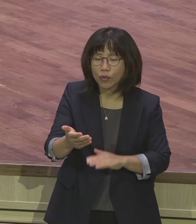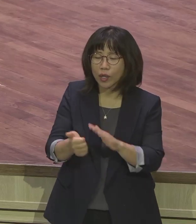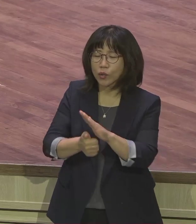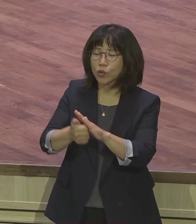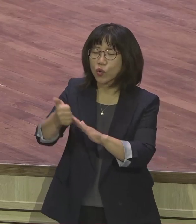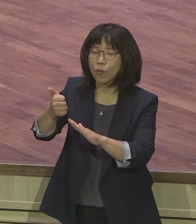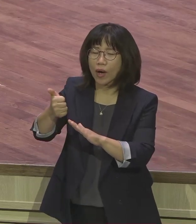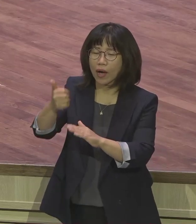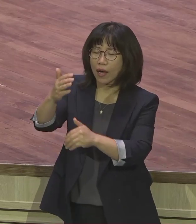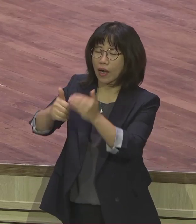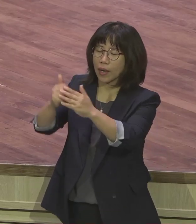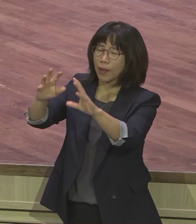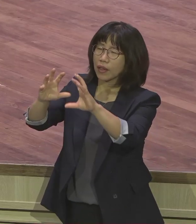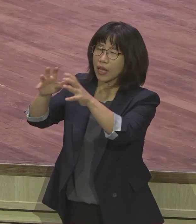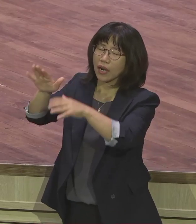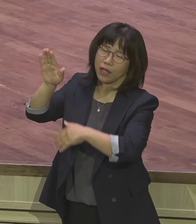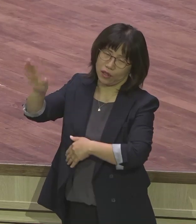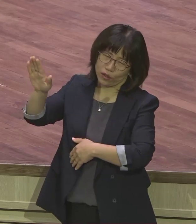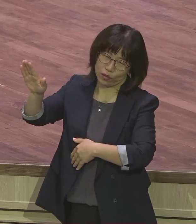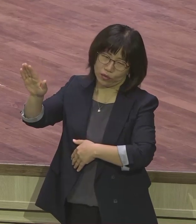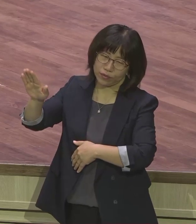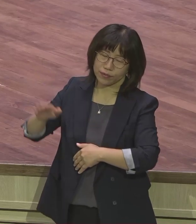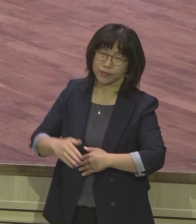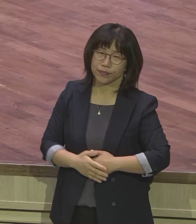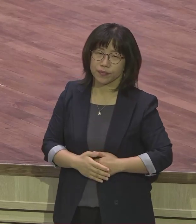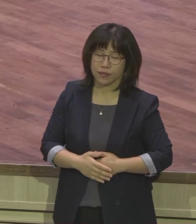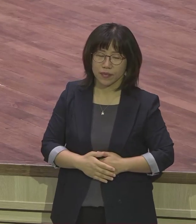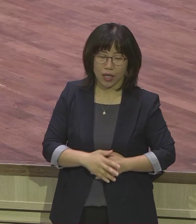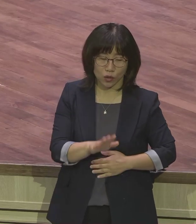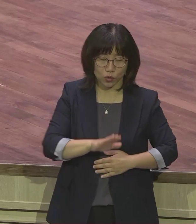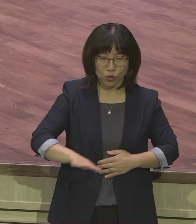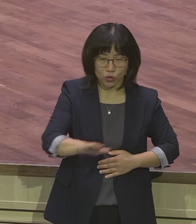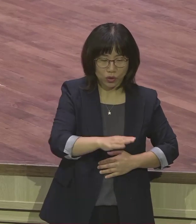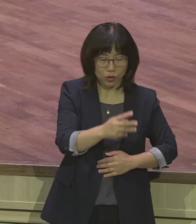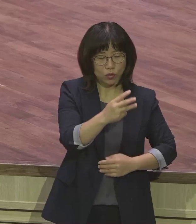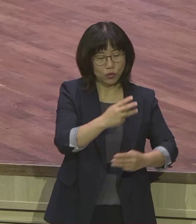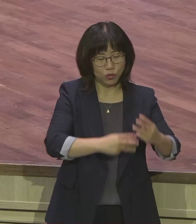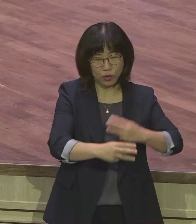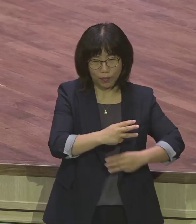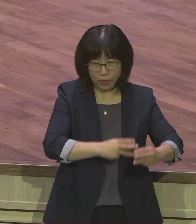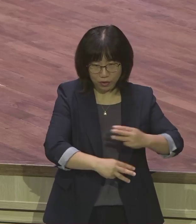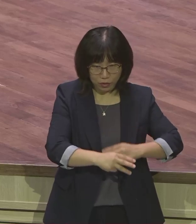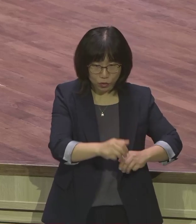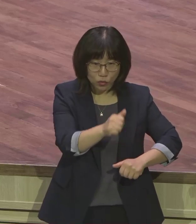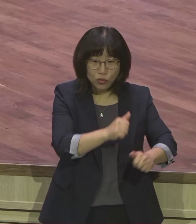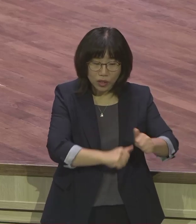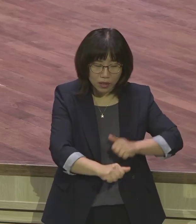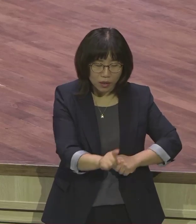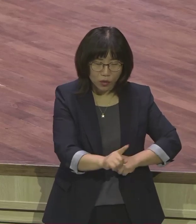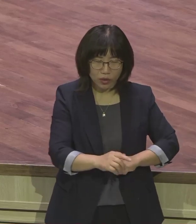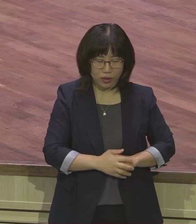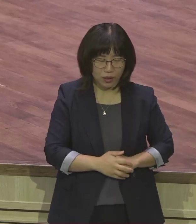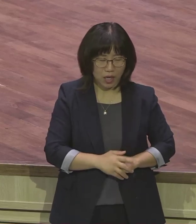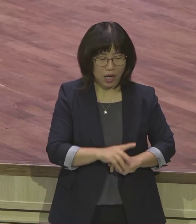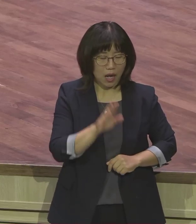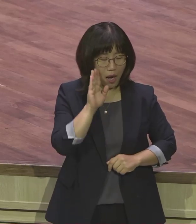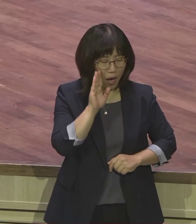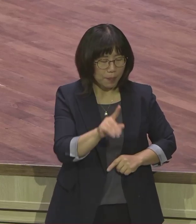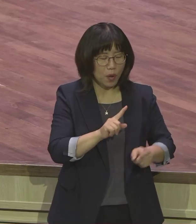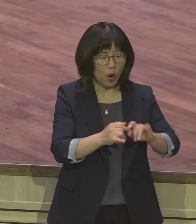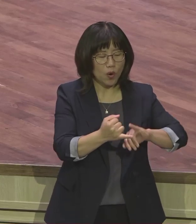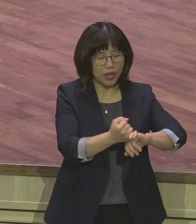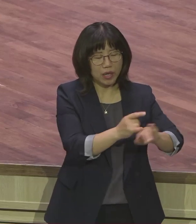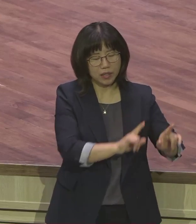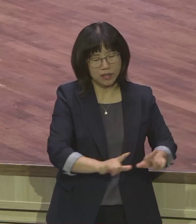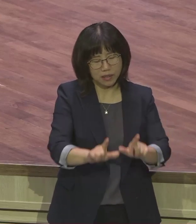하나님의 나라 요셉처럼 또 우리 후대인 랩런트들 은약적 삶을 살 수 있도록 인도해야